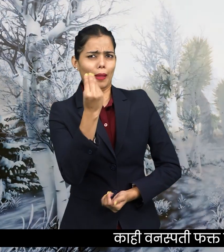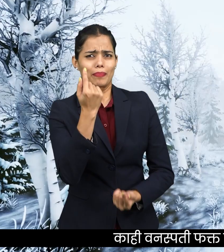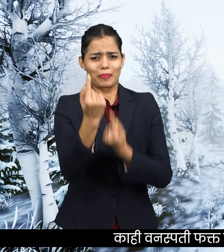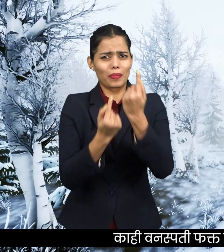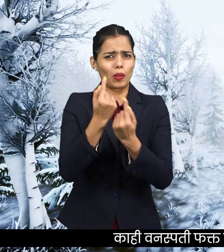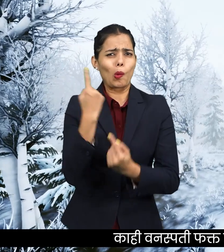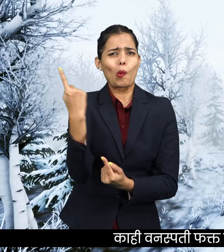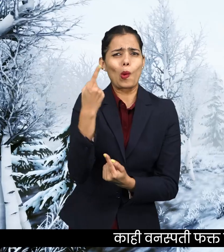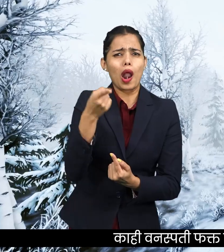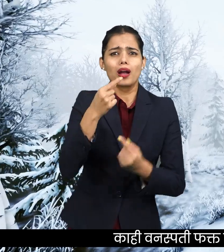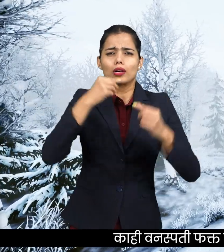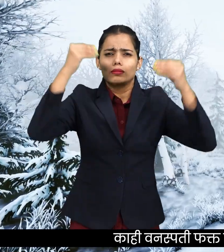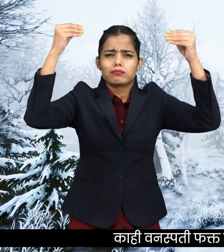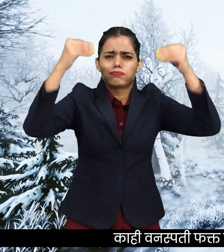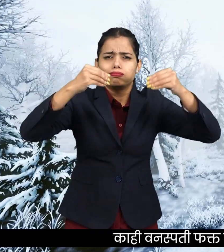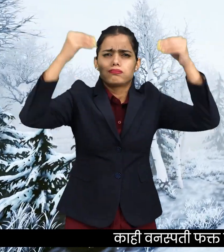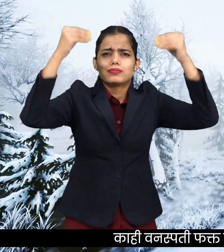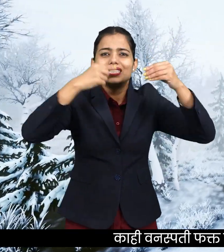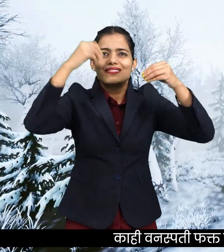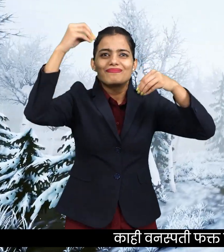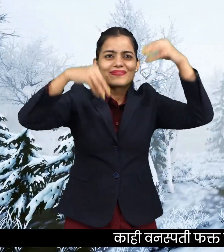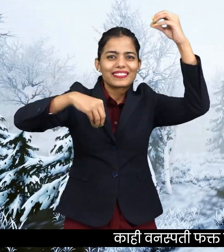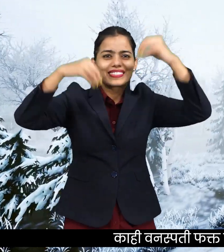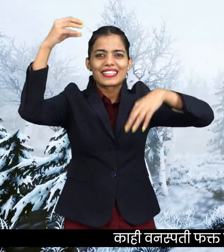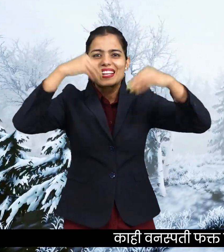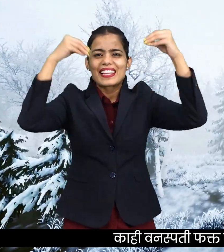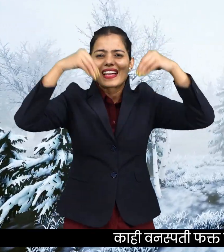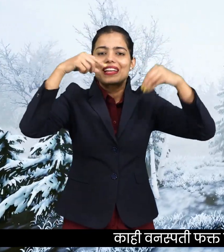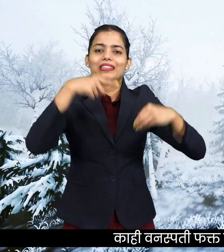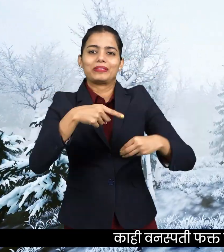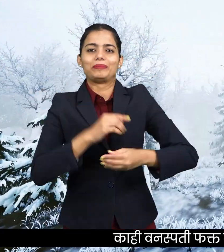काही वनस्पती फक्त बर्फाळ देशात आढळतात.